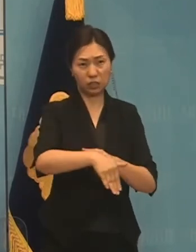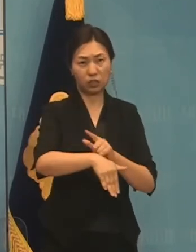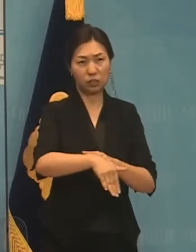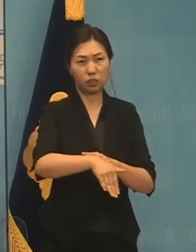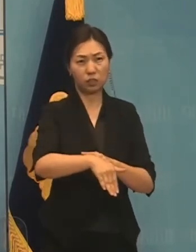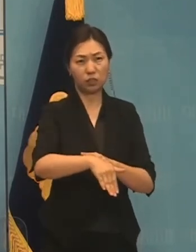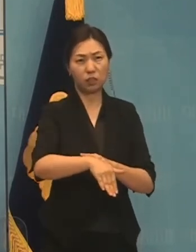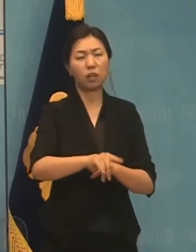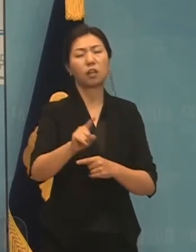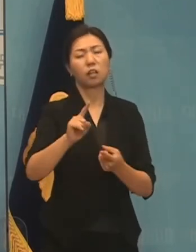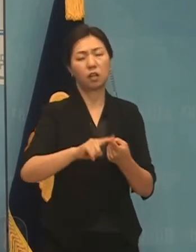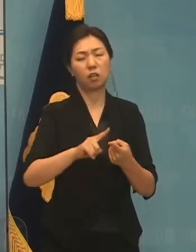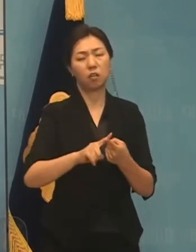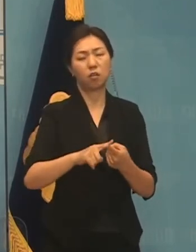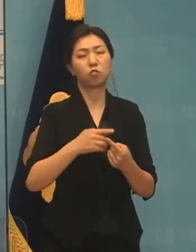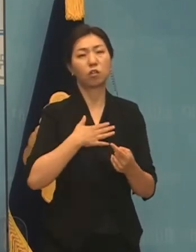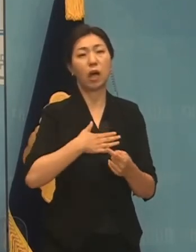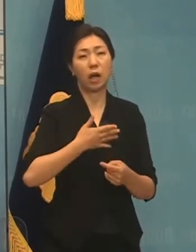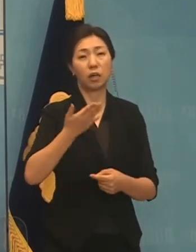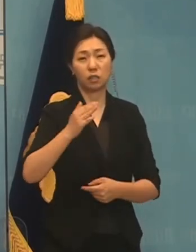대통령의 불행을 봐왔습니다.